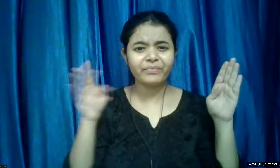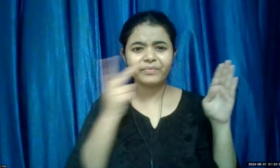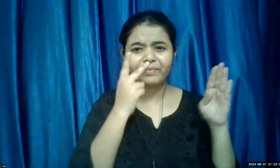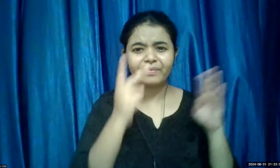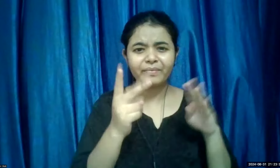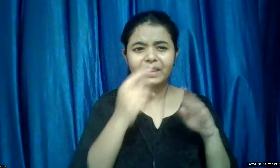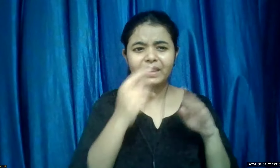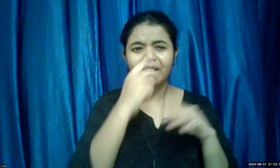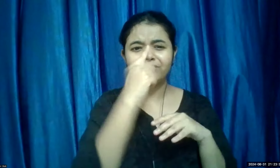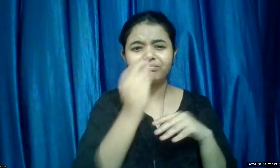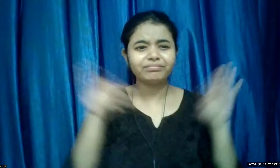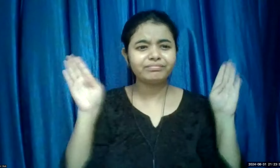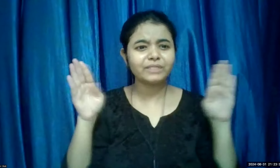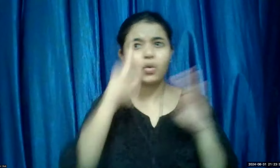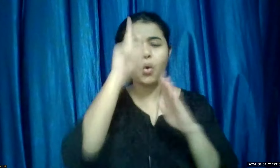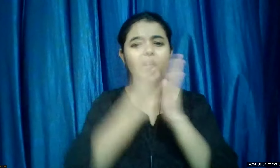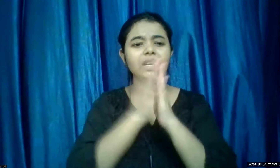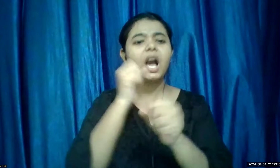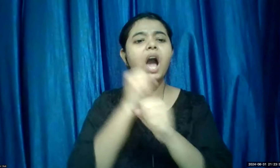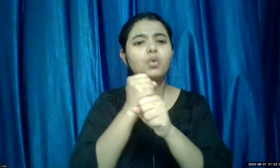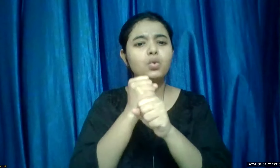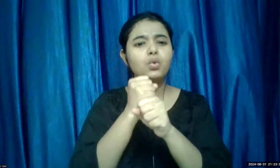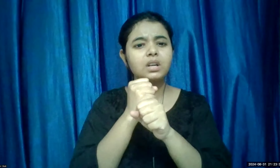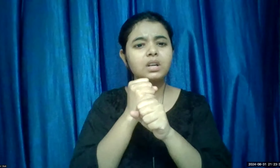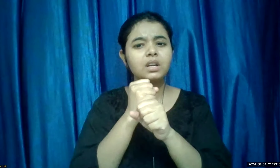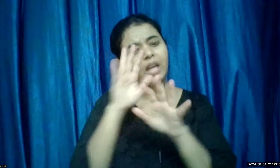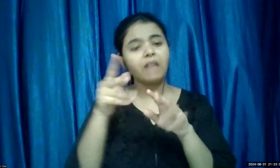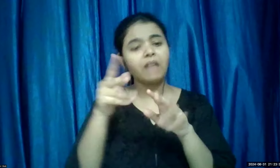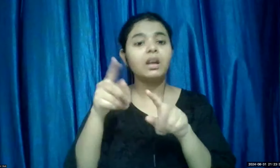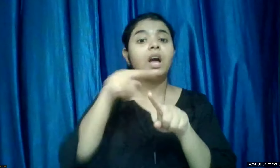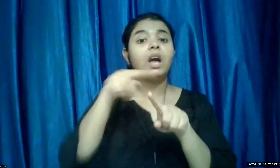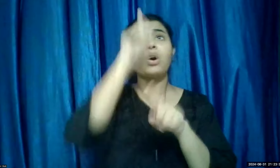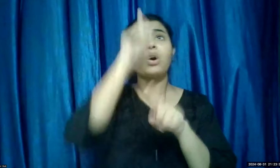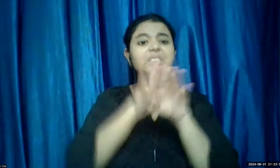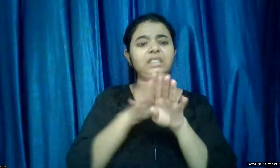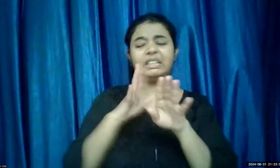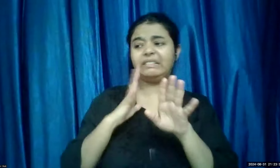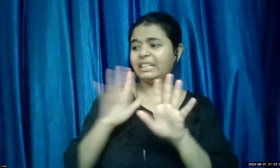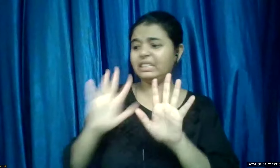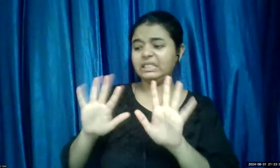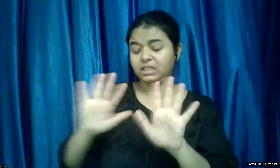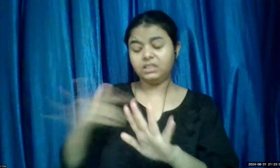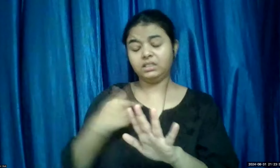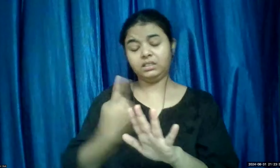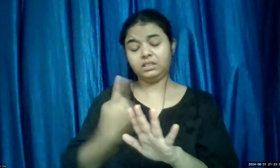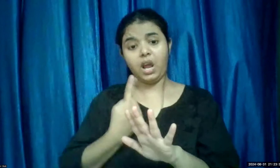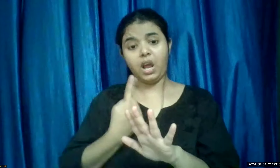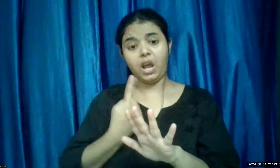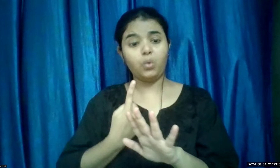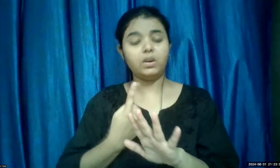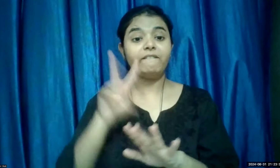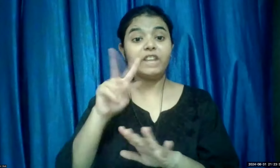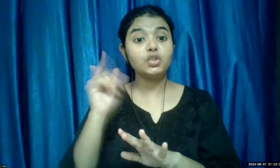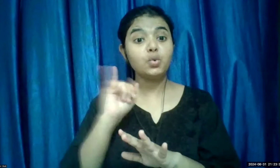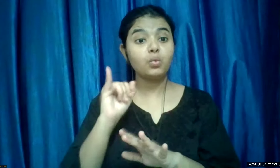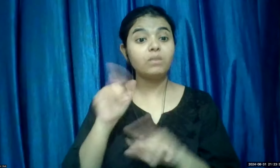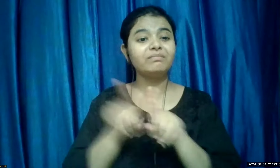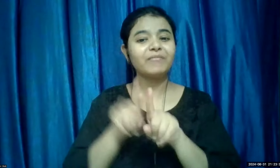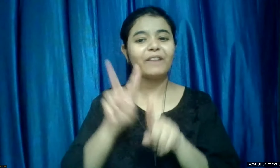जाऊं, भगवान बिना गरुड़ को लिए सीधे जो है पृथ्वी पर आ गए और क्या किया उन्होंने, सुदर्शन चक्र से